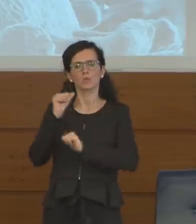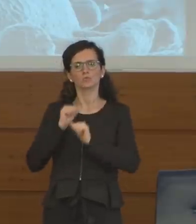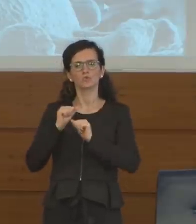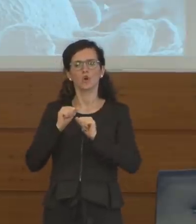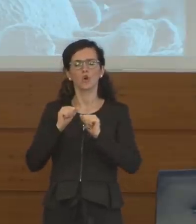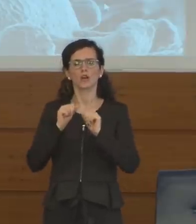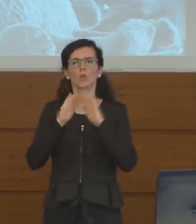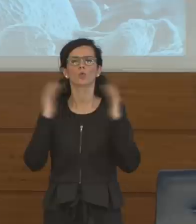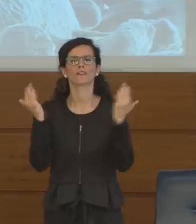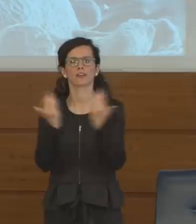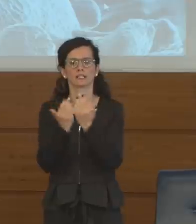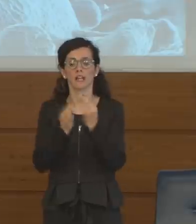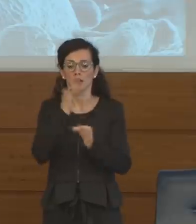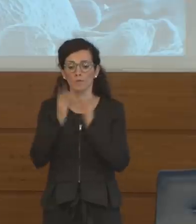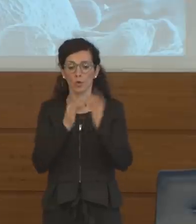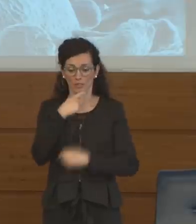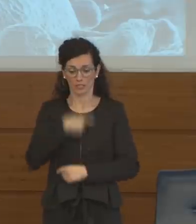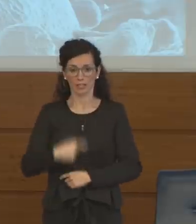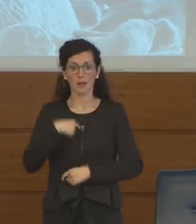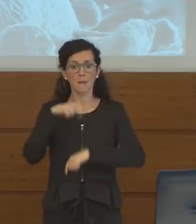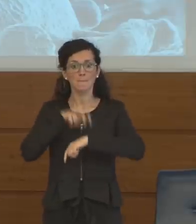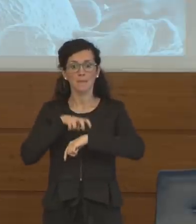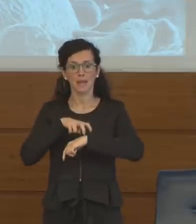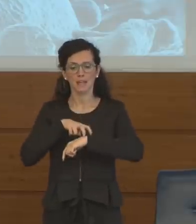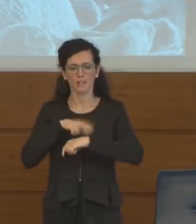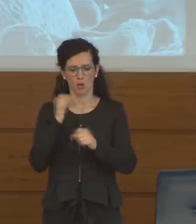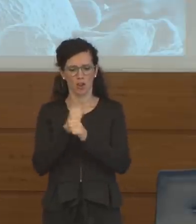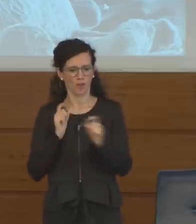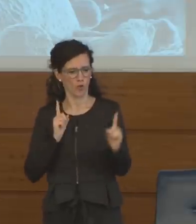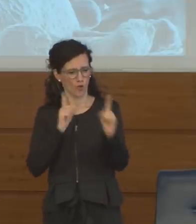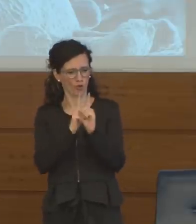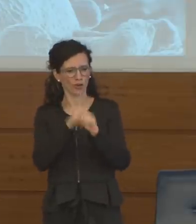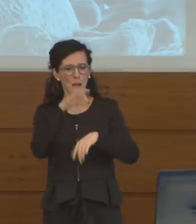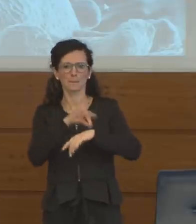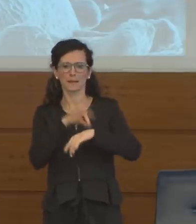ogni medico che lavora con un paziente dovrebbe considerare, a